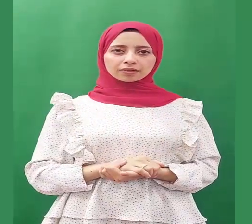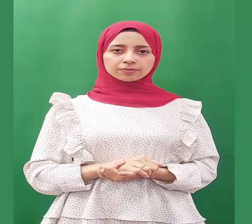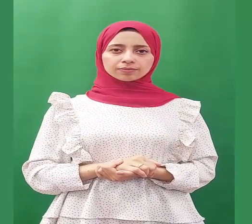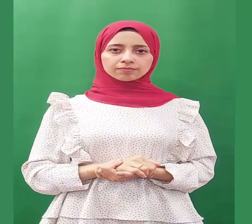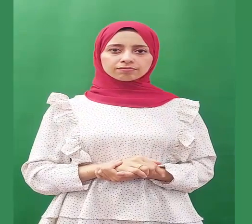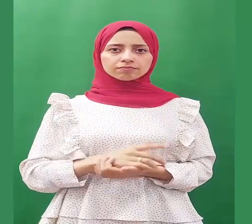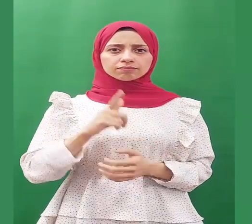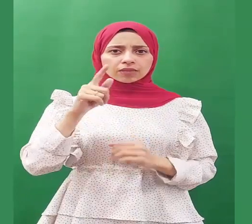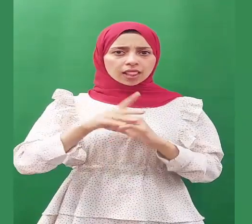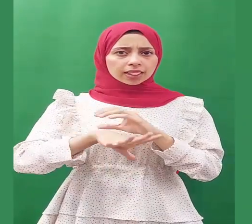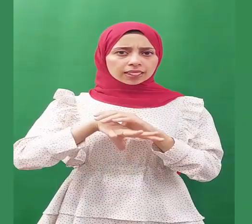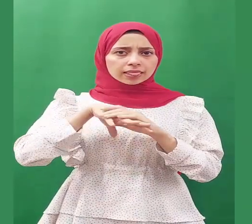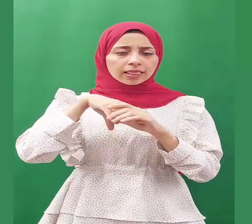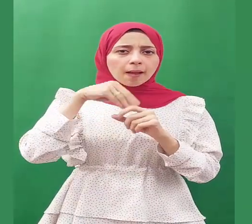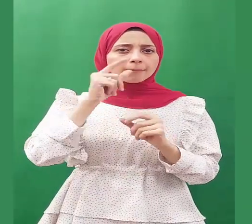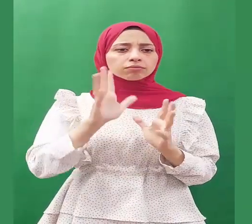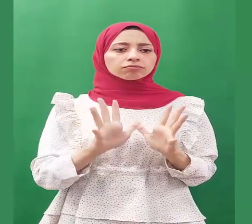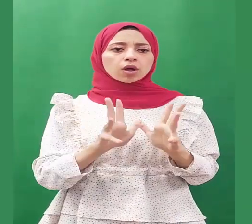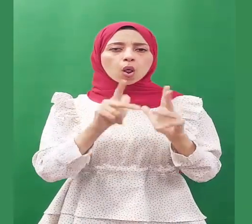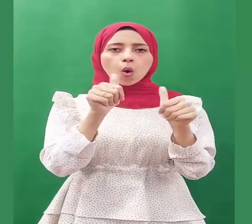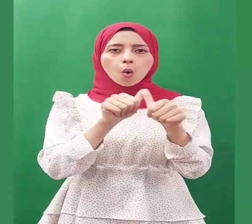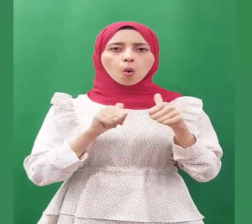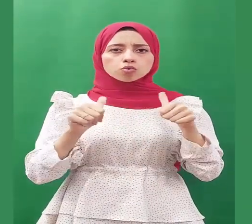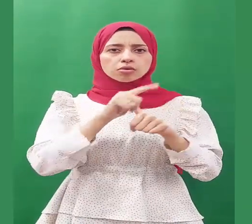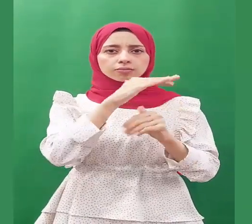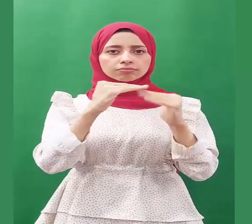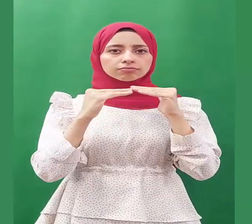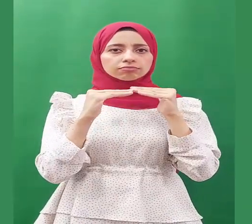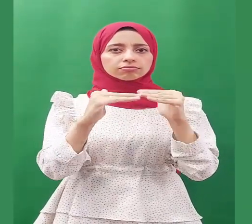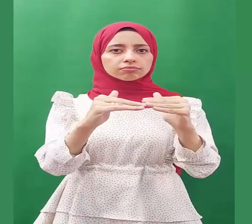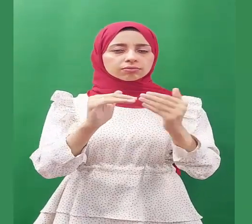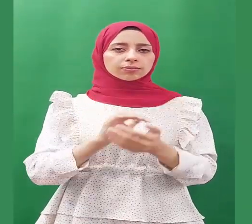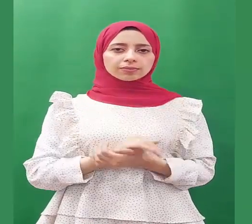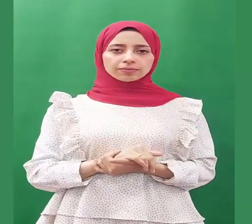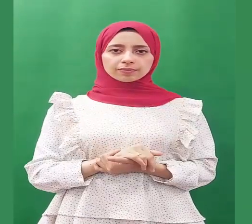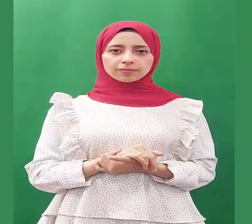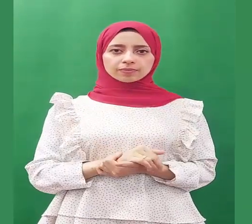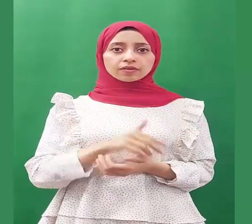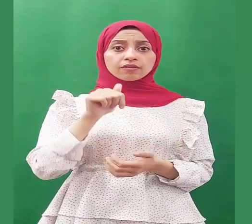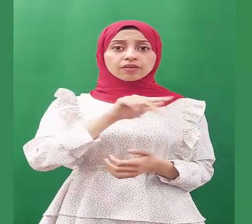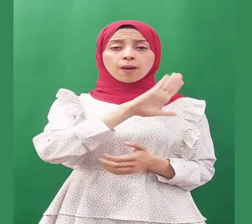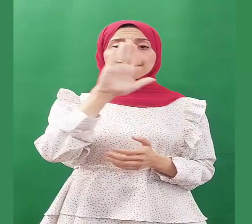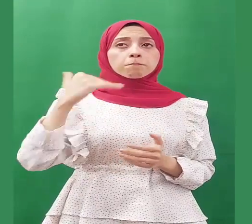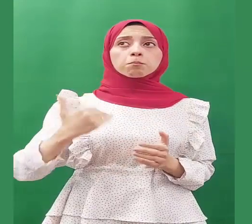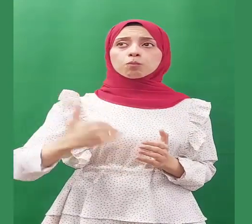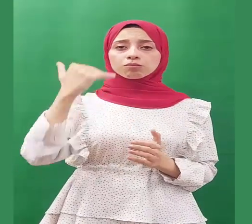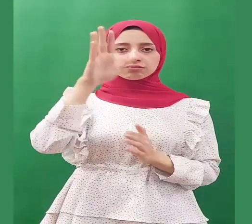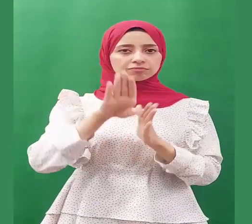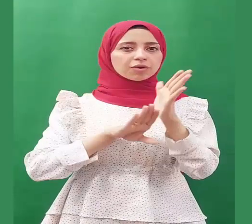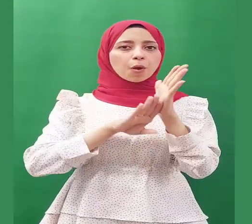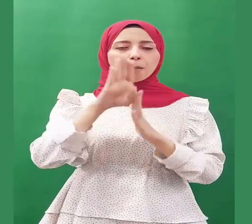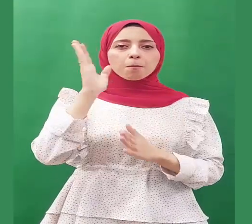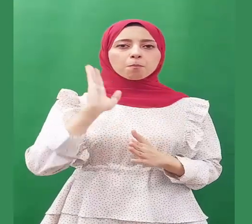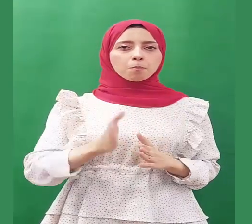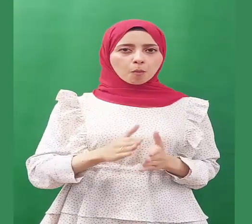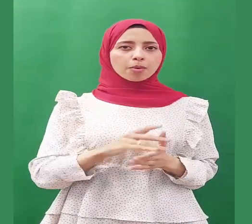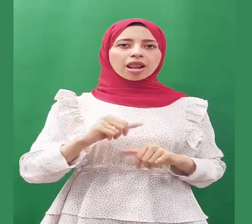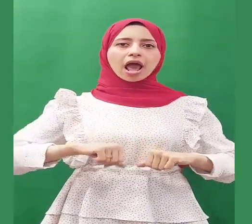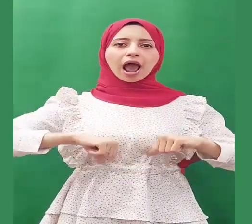تؤسس لبناء اسره سويه مستقره بها يرقى المجتمع وتستقيم الحياه